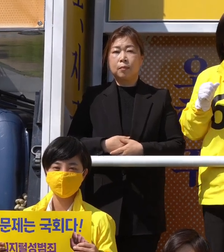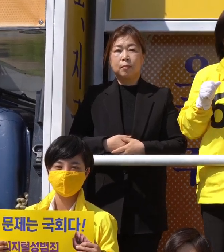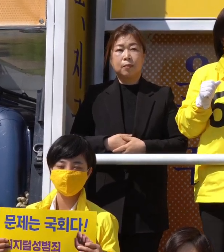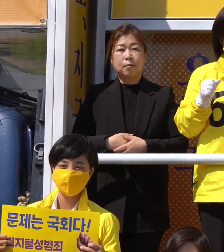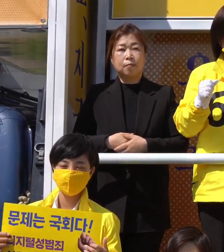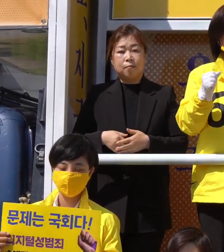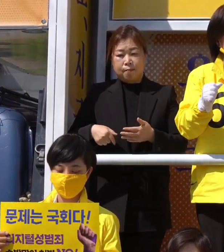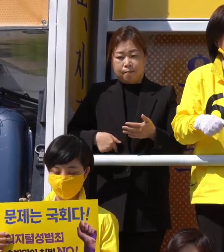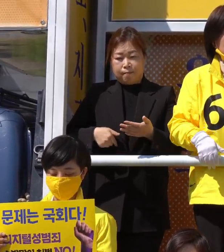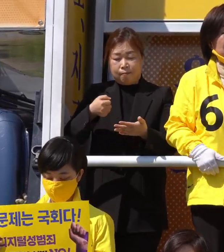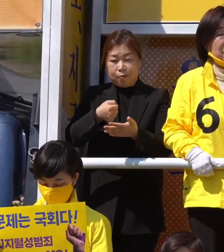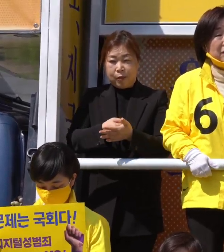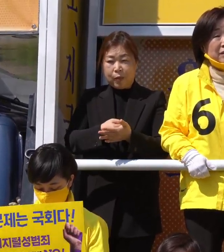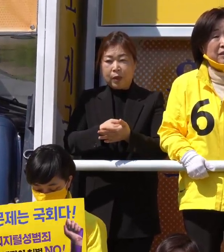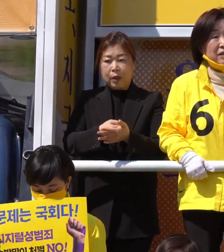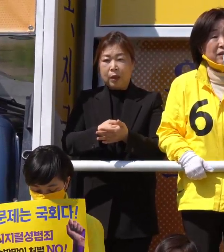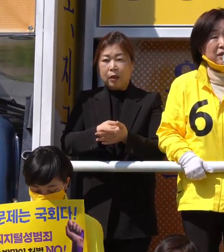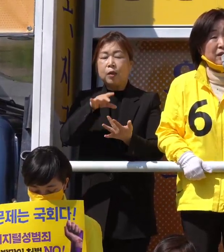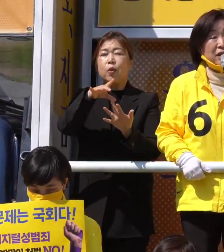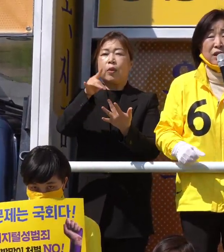원칙을 선택했습니다.